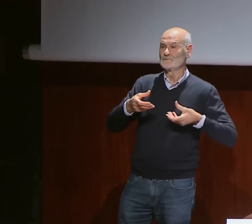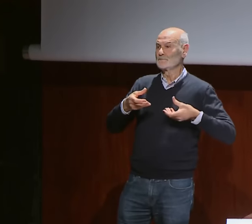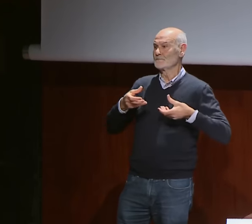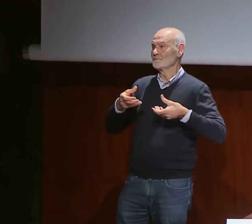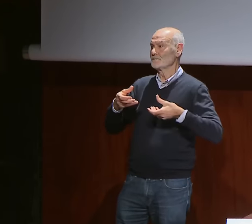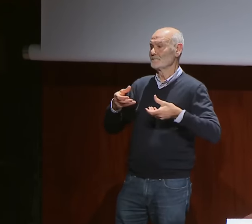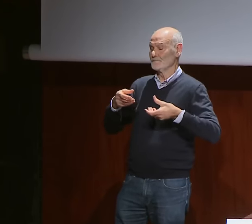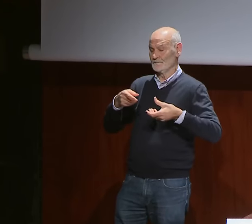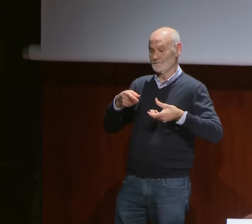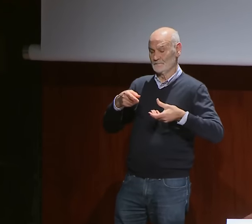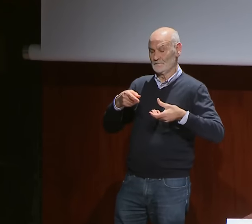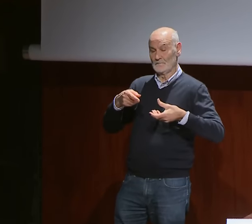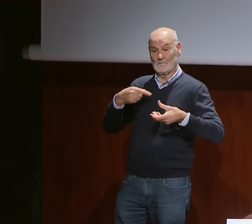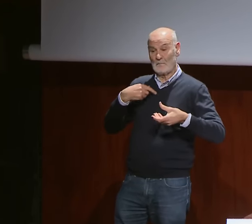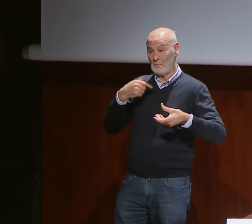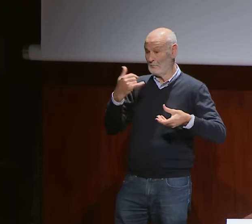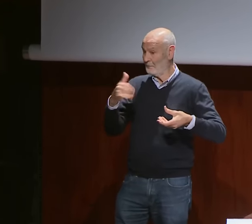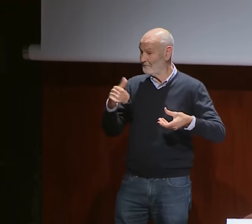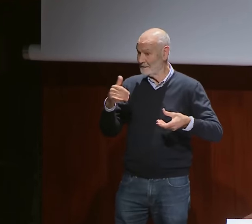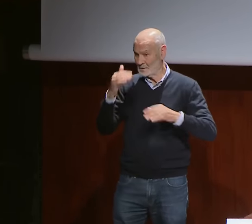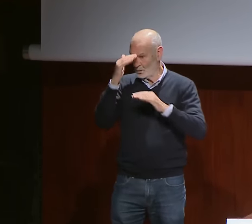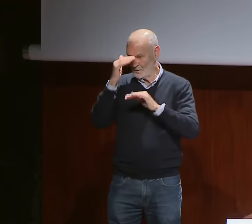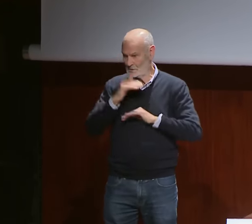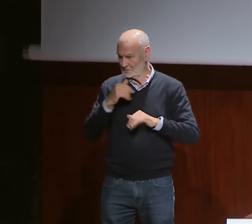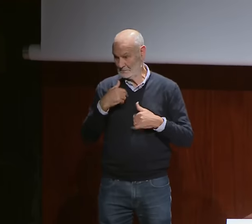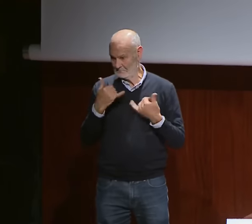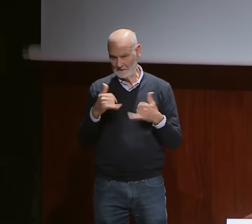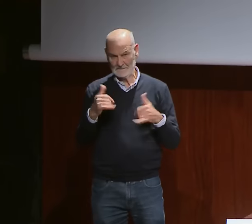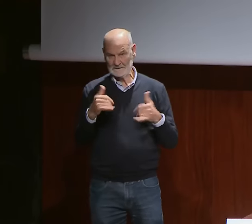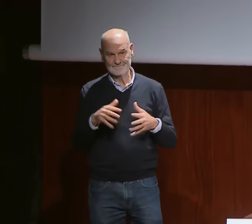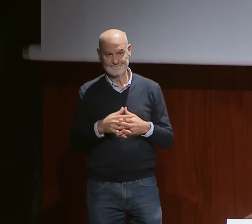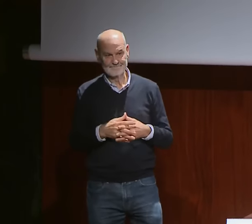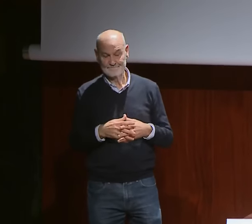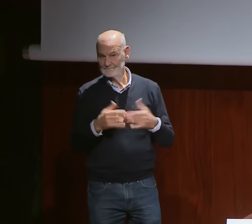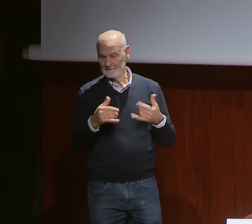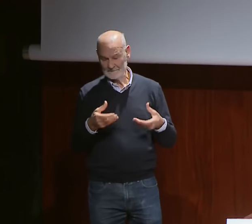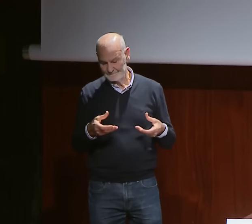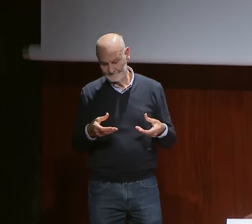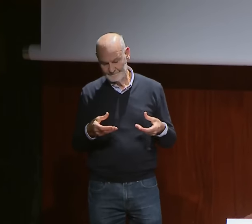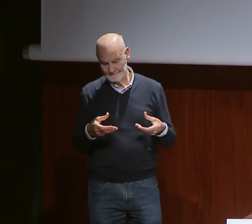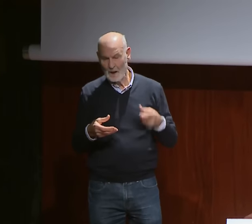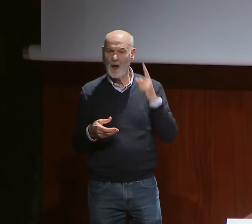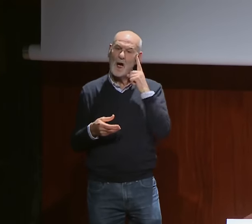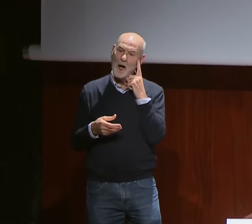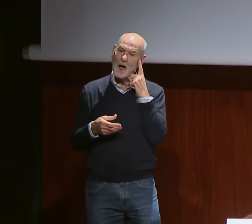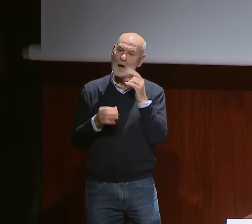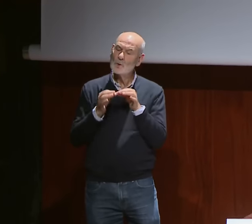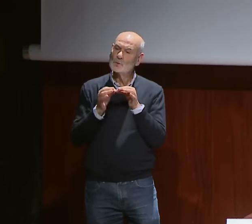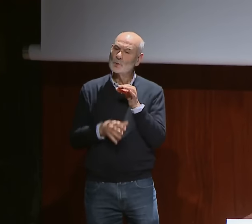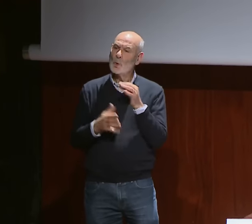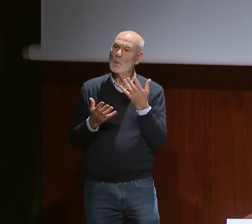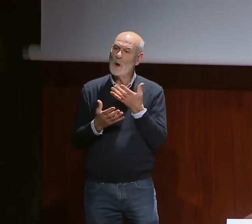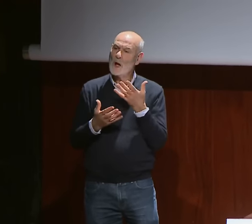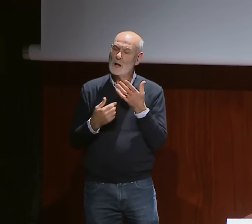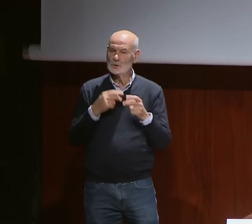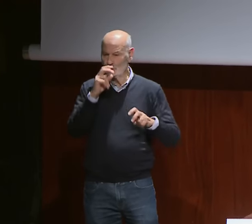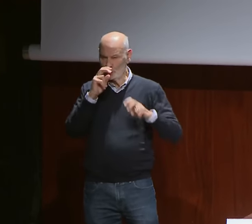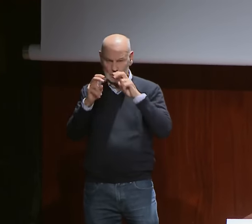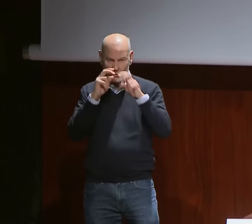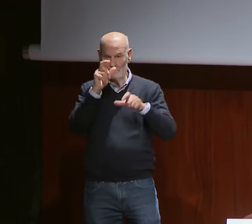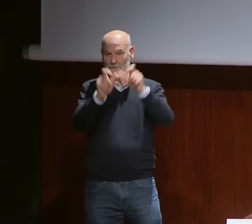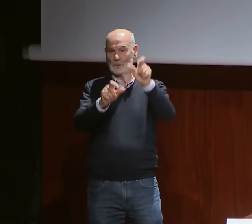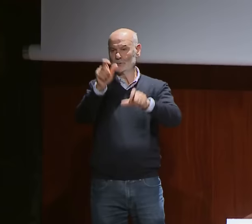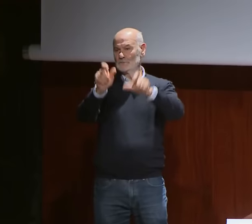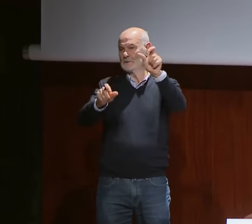Alors après ça, il a fallu chercher un éditeur. Et j'étais toujours pas persuadée que j'étais un auteur. Et